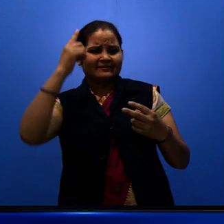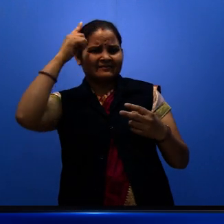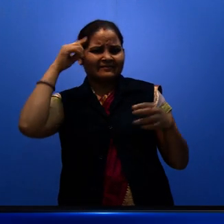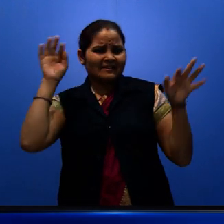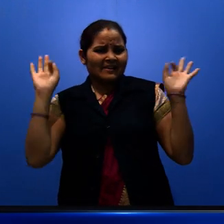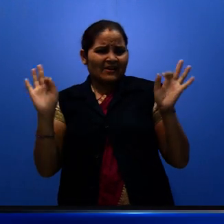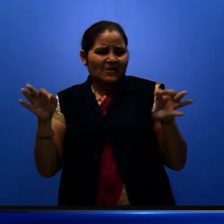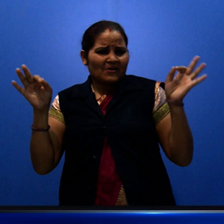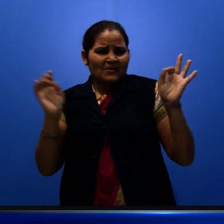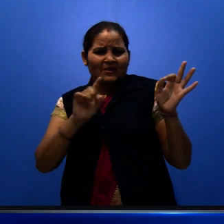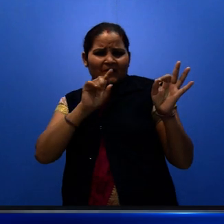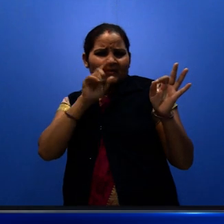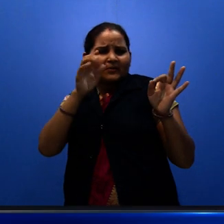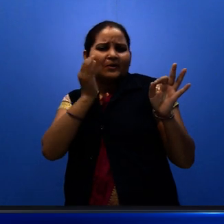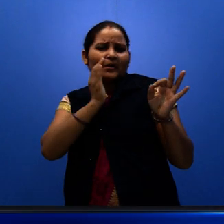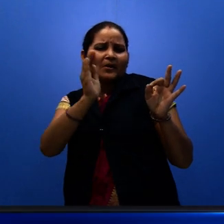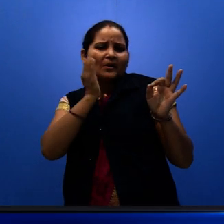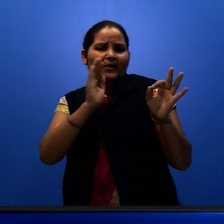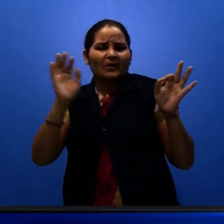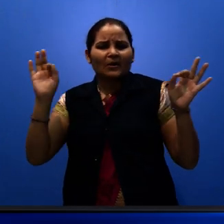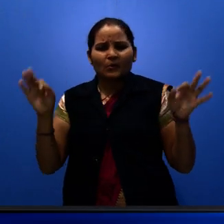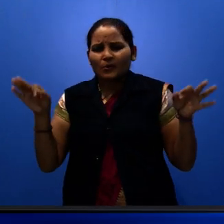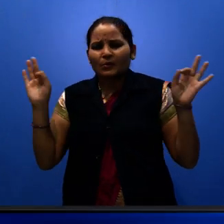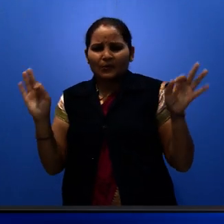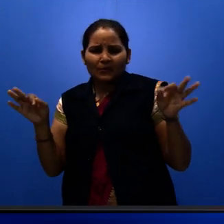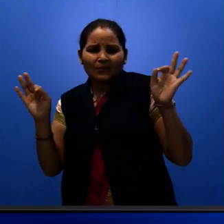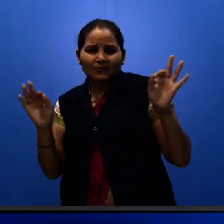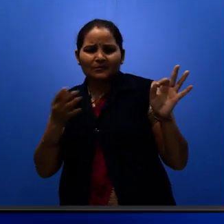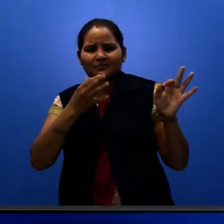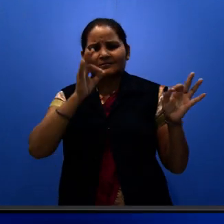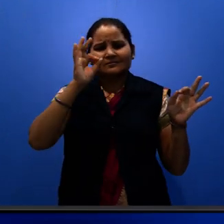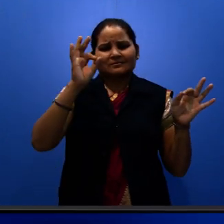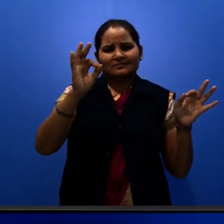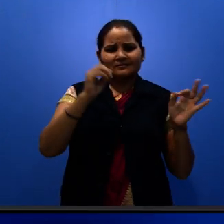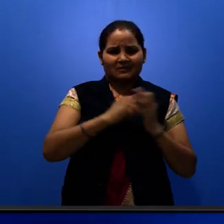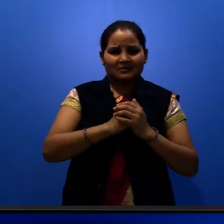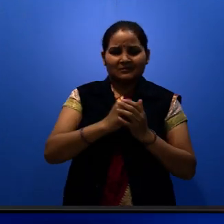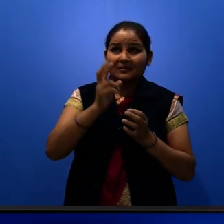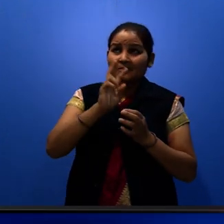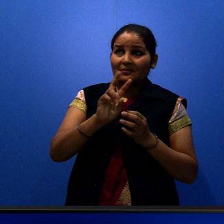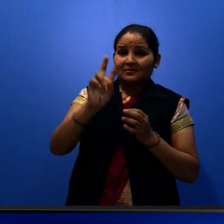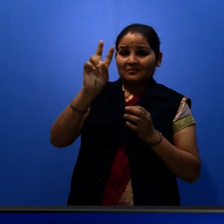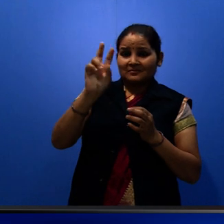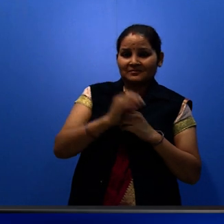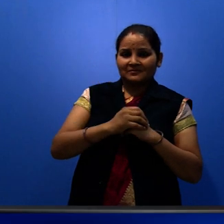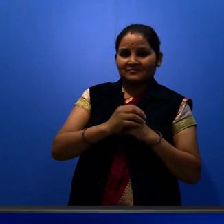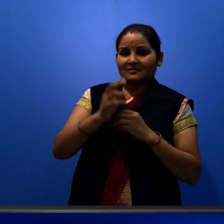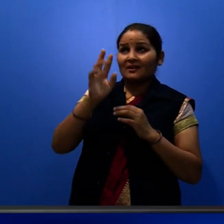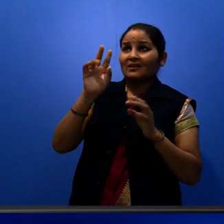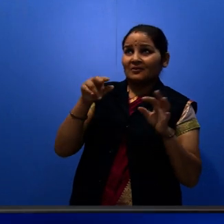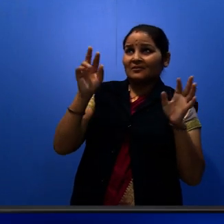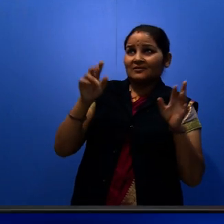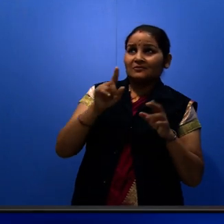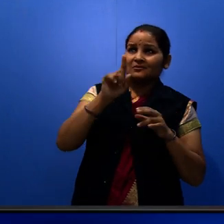कोयल बहुत मीठा गा रही थी कुकू की आवाज में, तो उसने कोयल को देखते हुए कहा कि